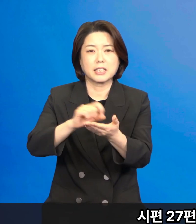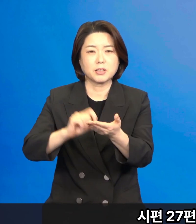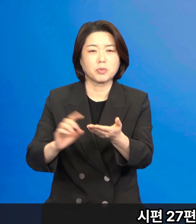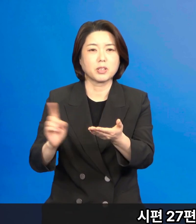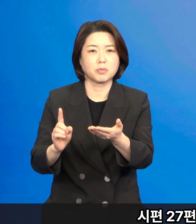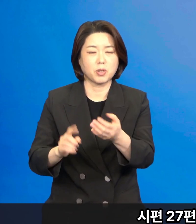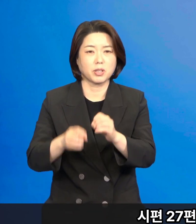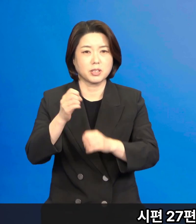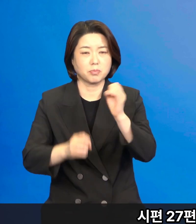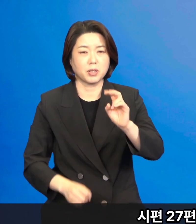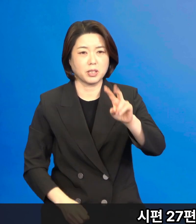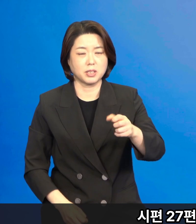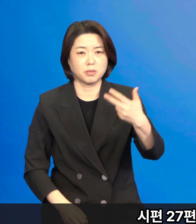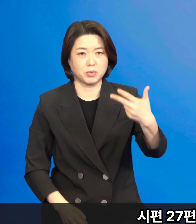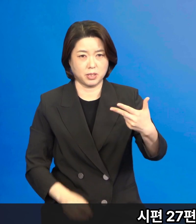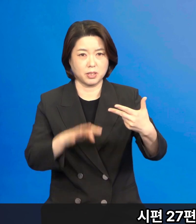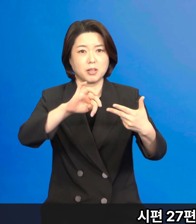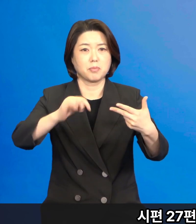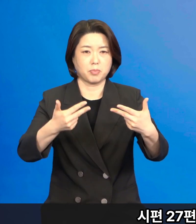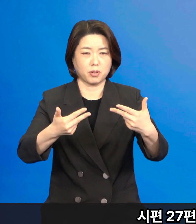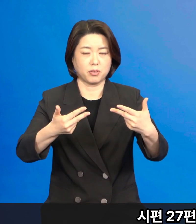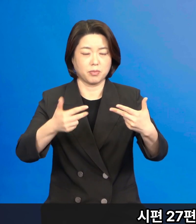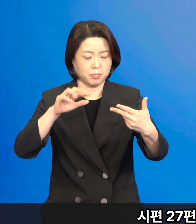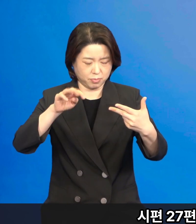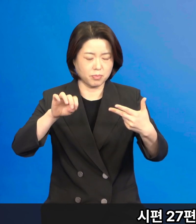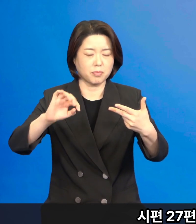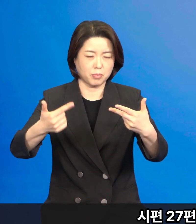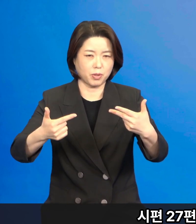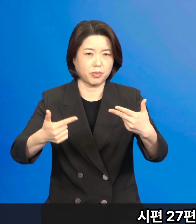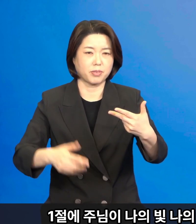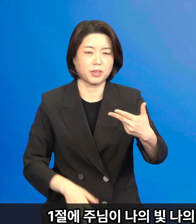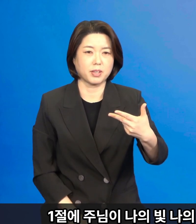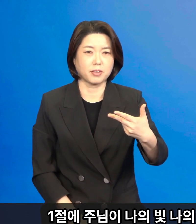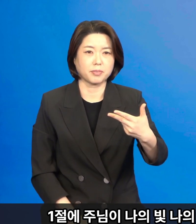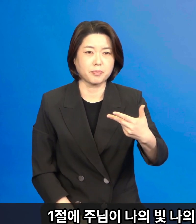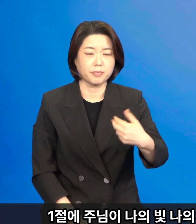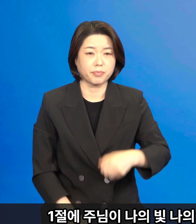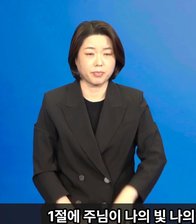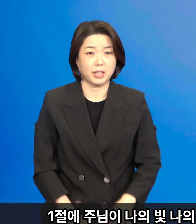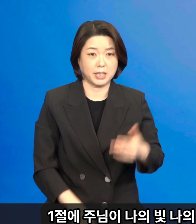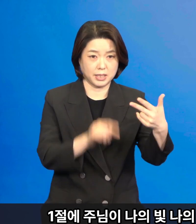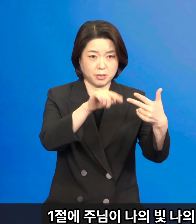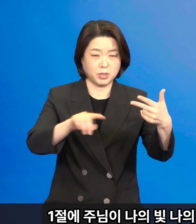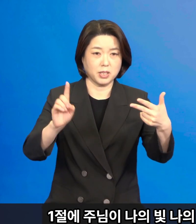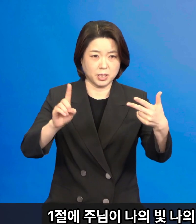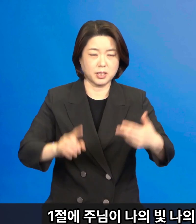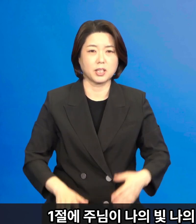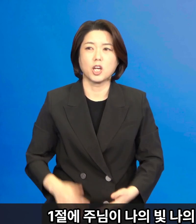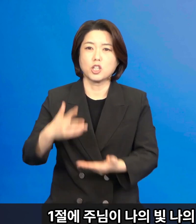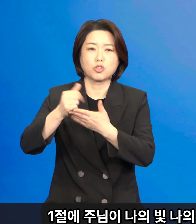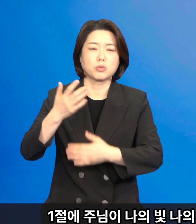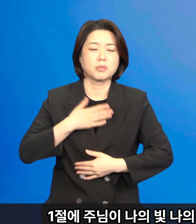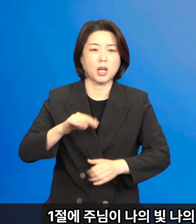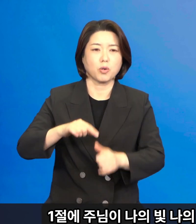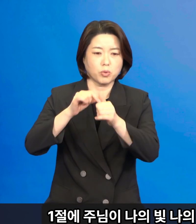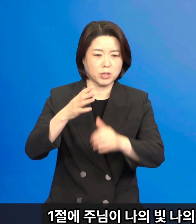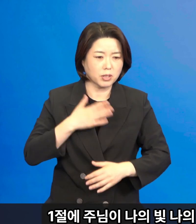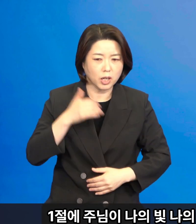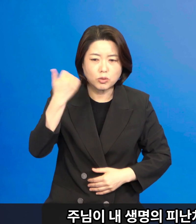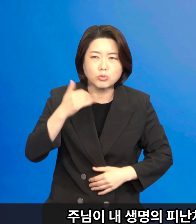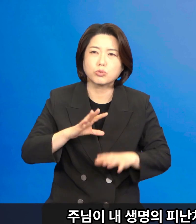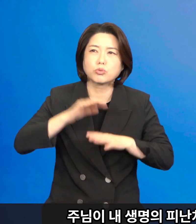시편 27편으로 알려져 있습니다. 1절에 주님이 나의 빛, 나의 구원이신데 내가 누구를